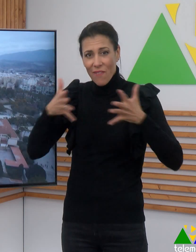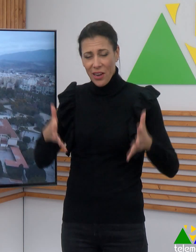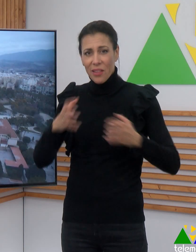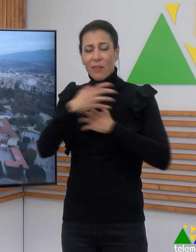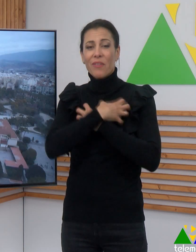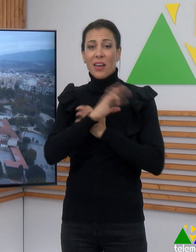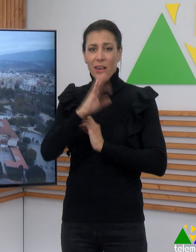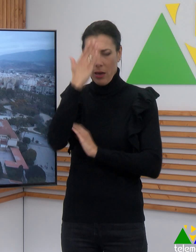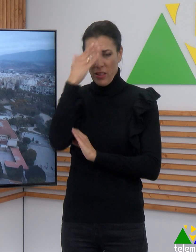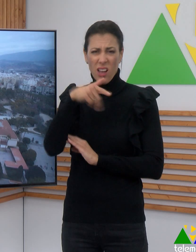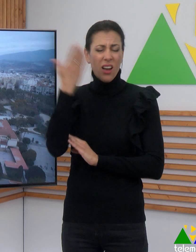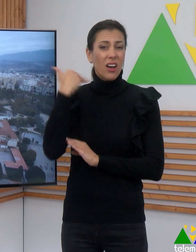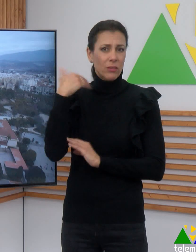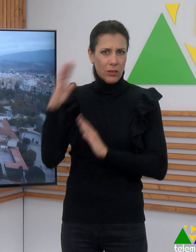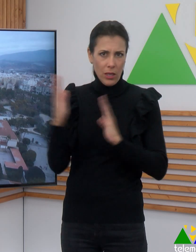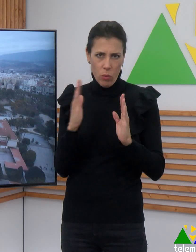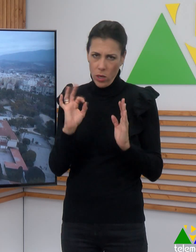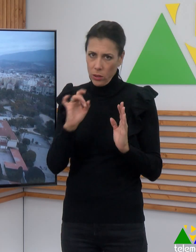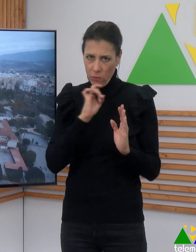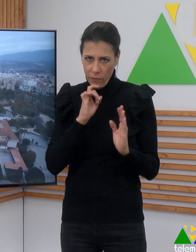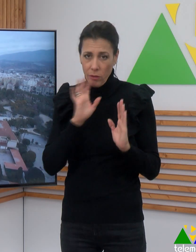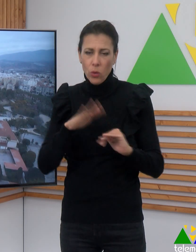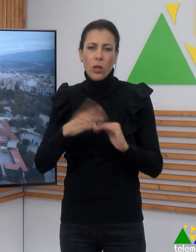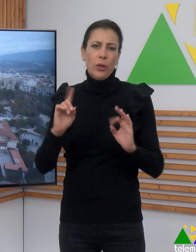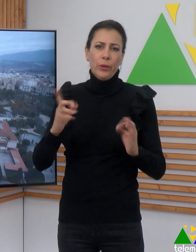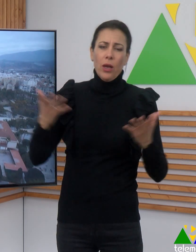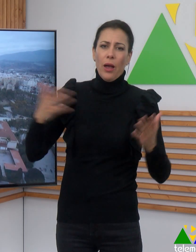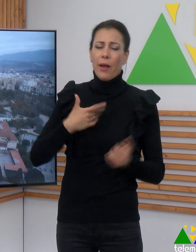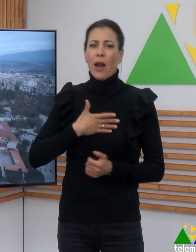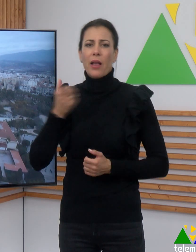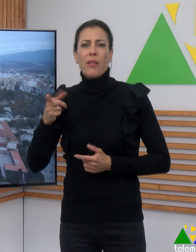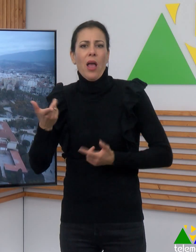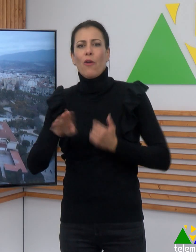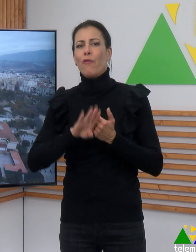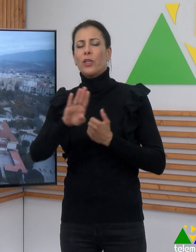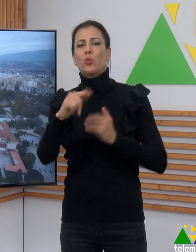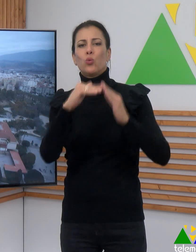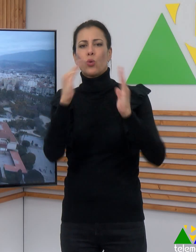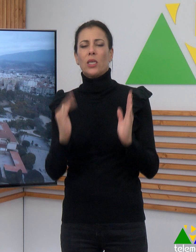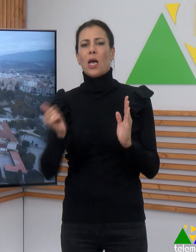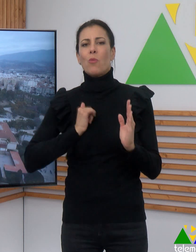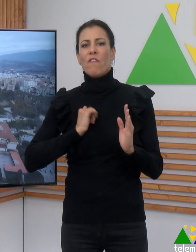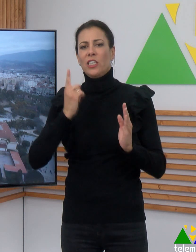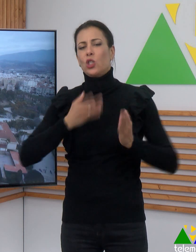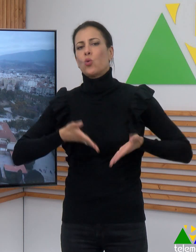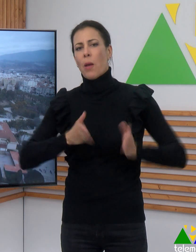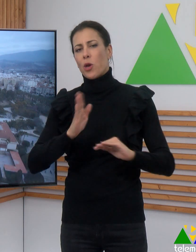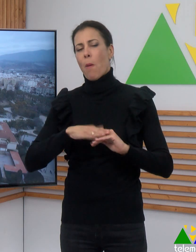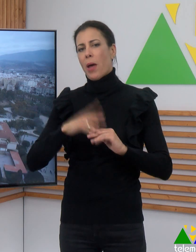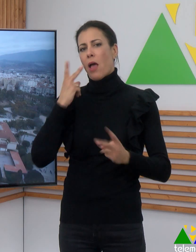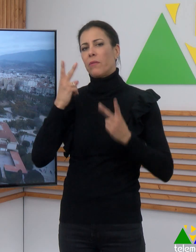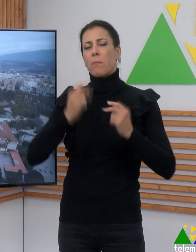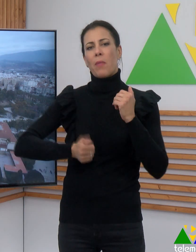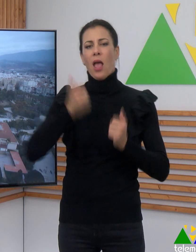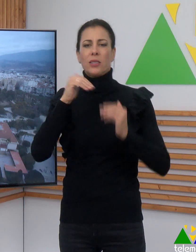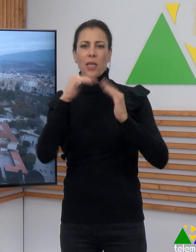Cabeza. Hombre, en aquella época fue hasta criticado, ¿no? Porque decía que no, es que el alcalde está eso enfrente de su casa, un camino para darle vista a la casa